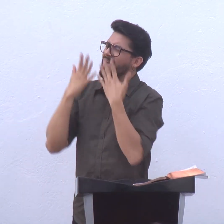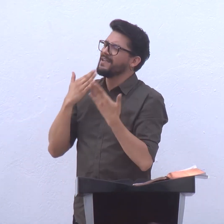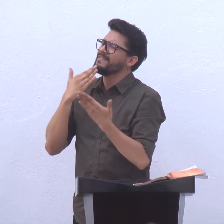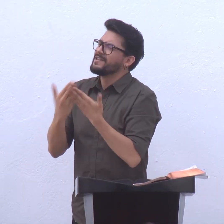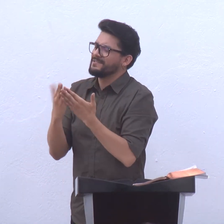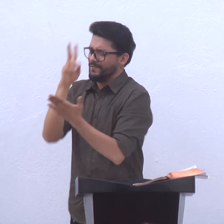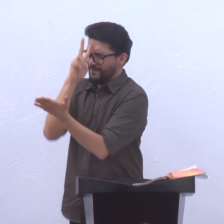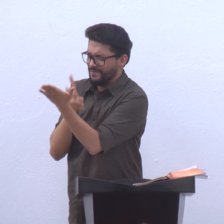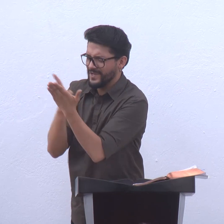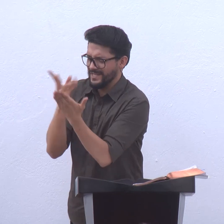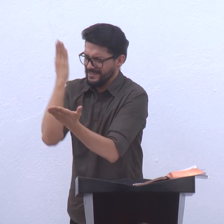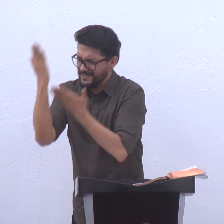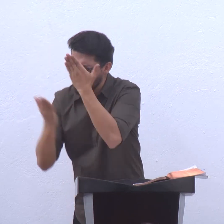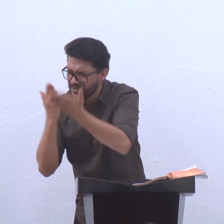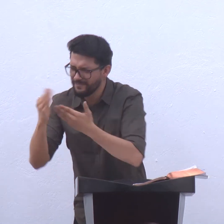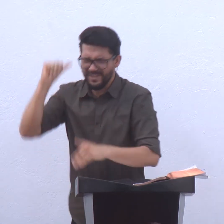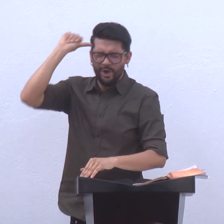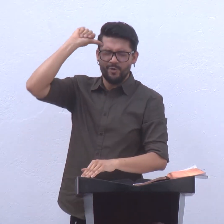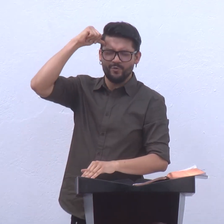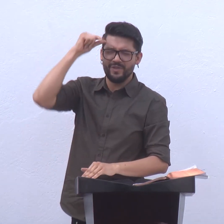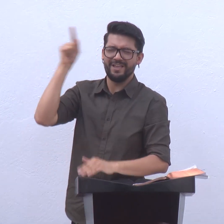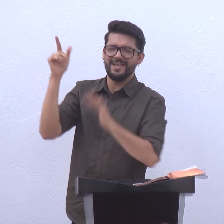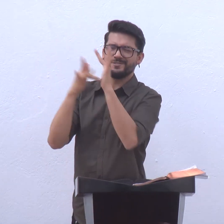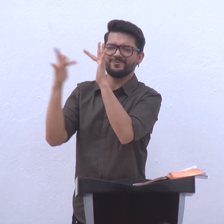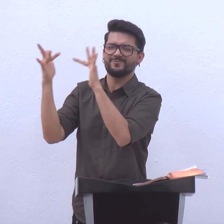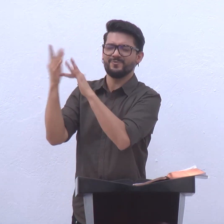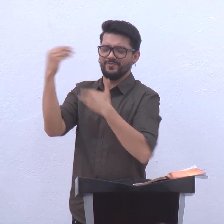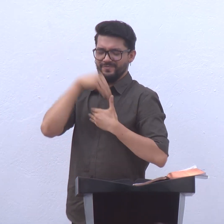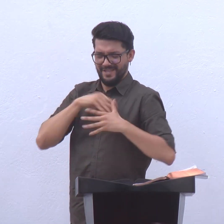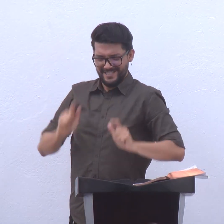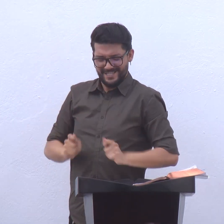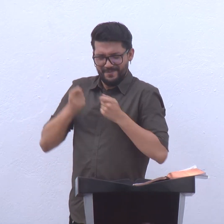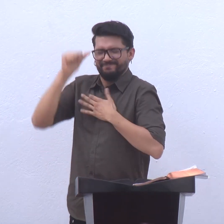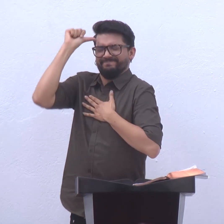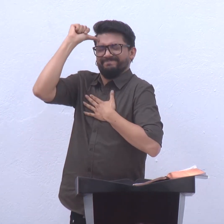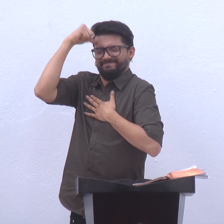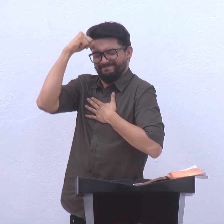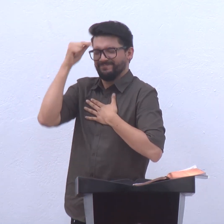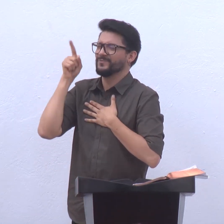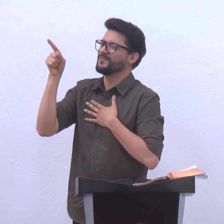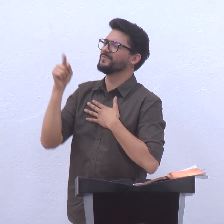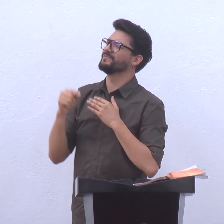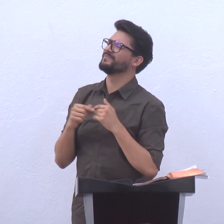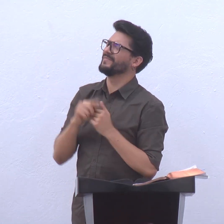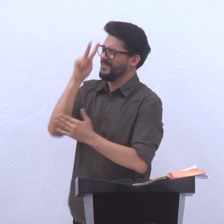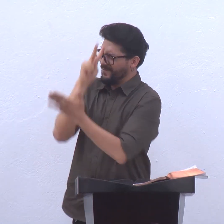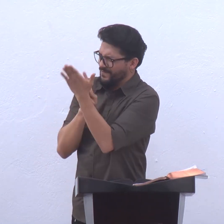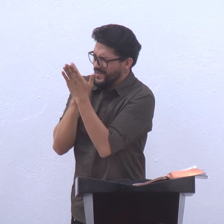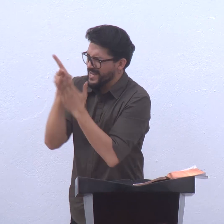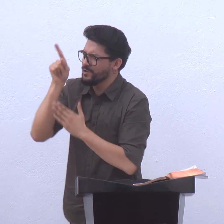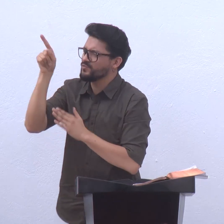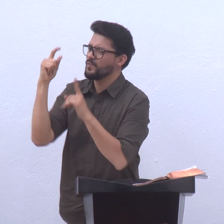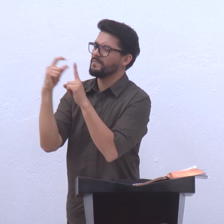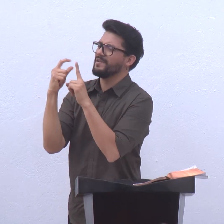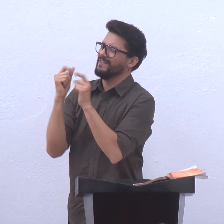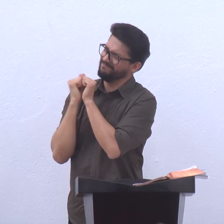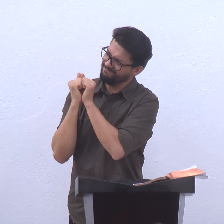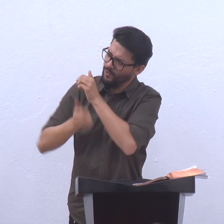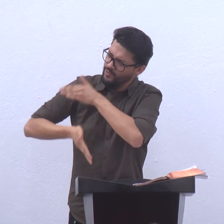celebramos tu bendición en nosotros. Hoy recordamos de dónde nos has sacado y a dónde nos llevará. Hoy recordamos tu